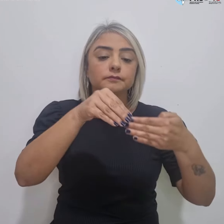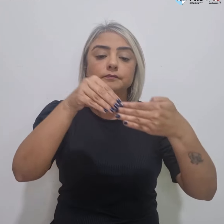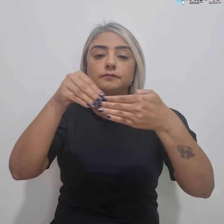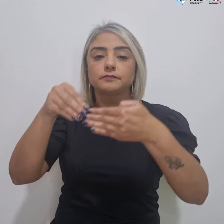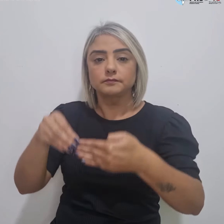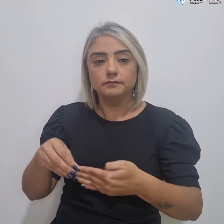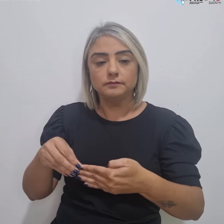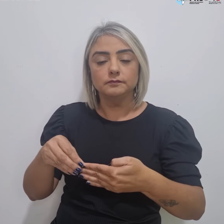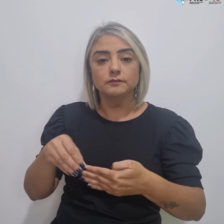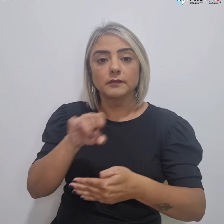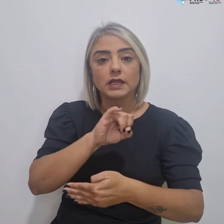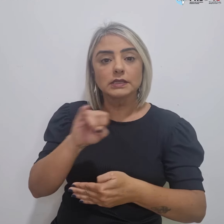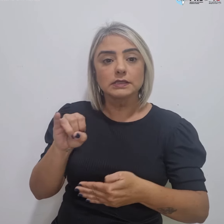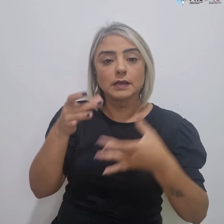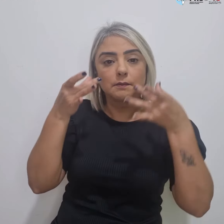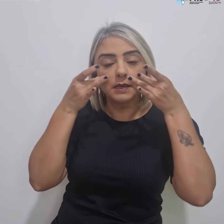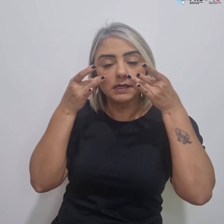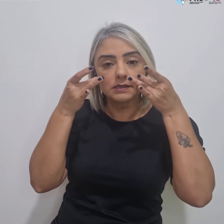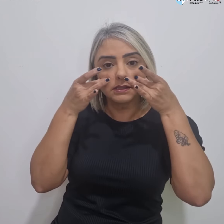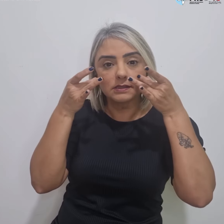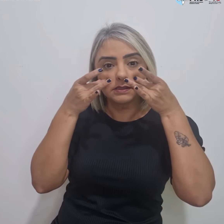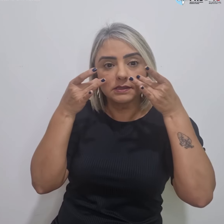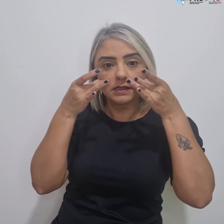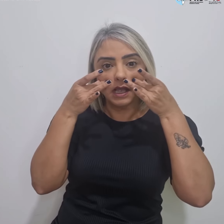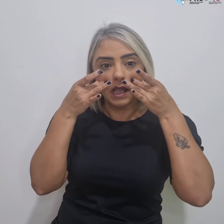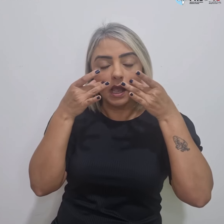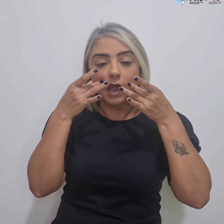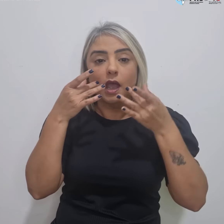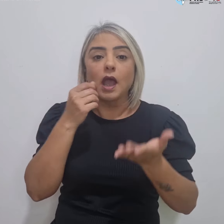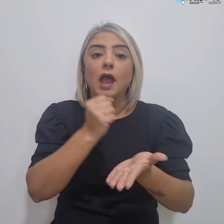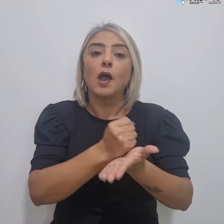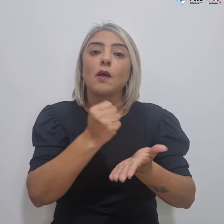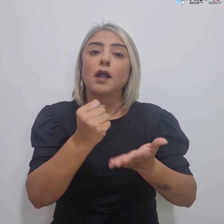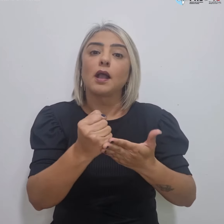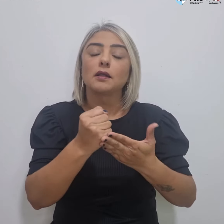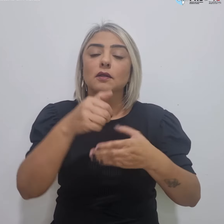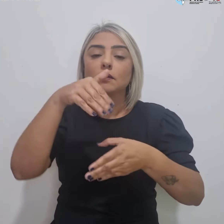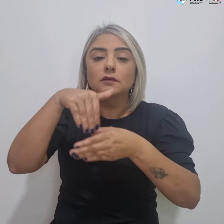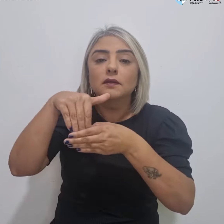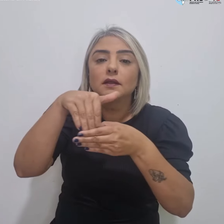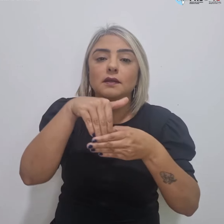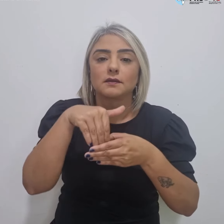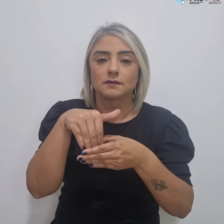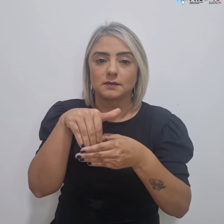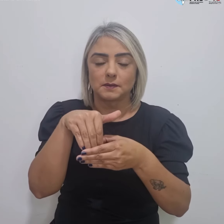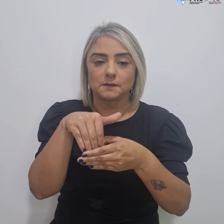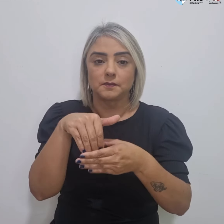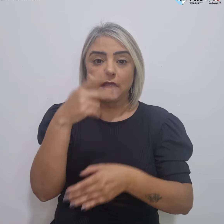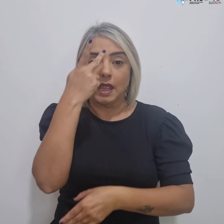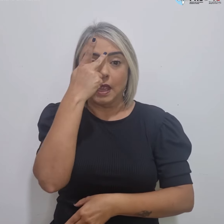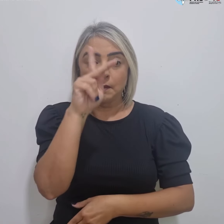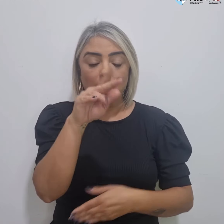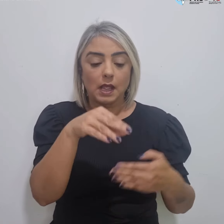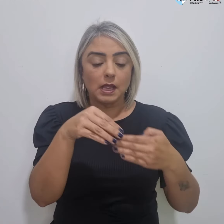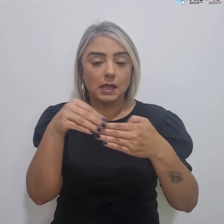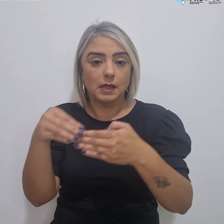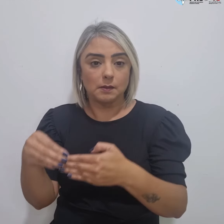no caso de visita presencial ao cartório eleitoral. Para encaminhar a emissão do